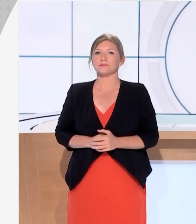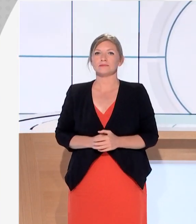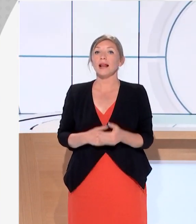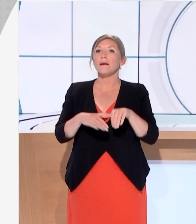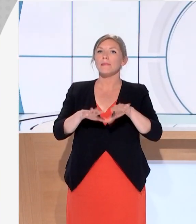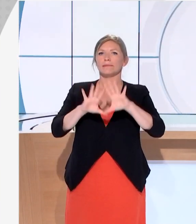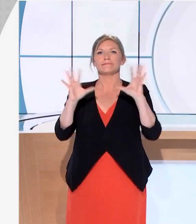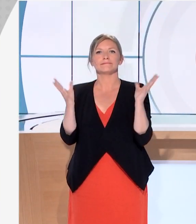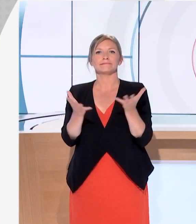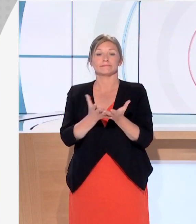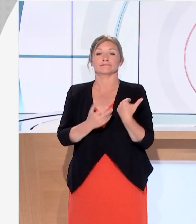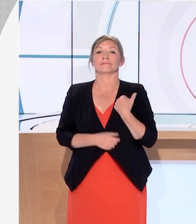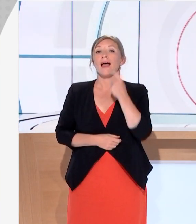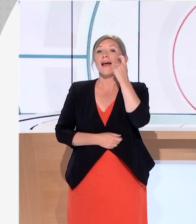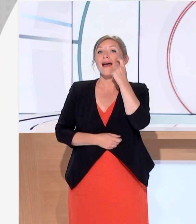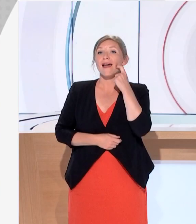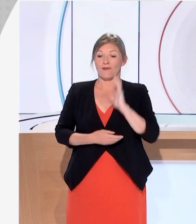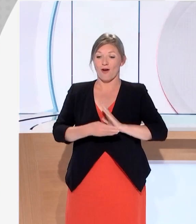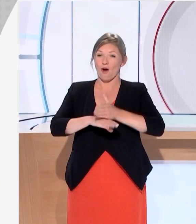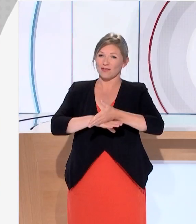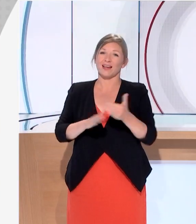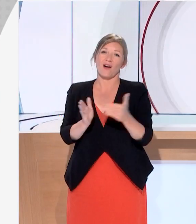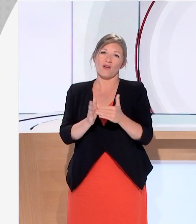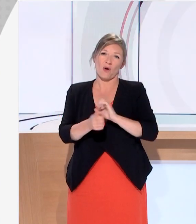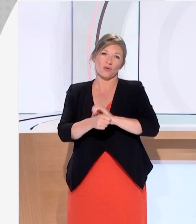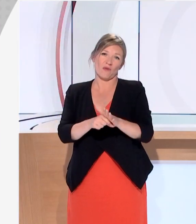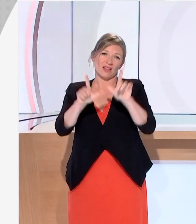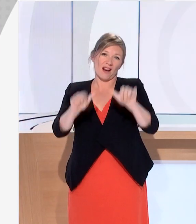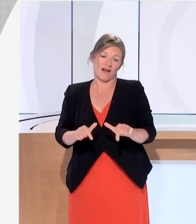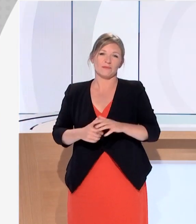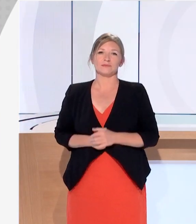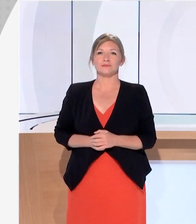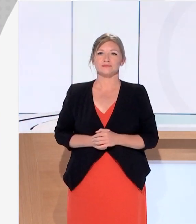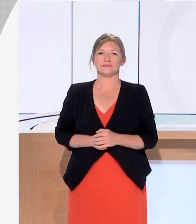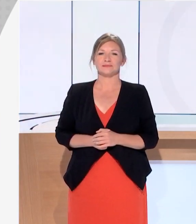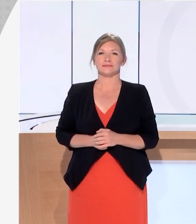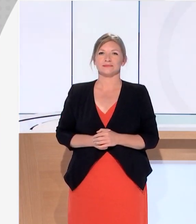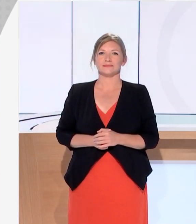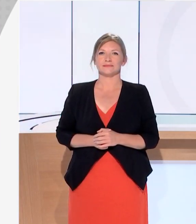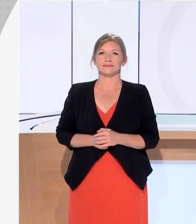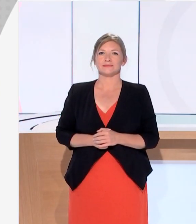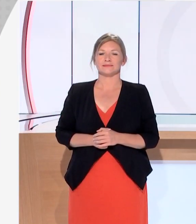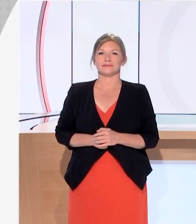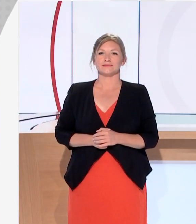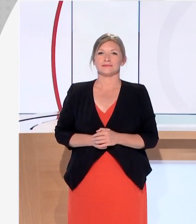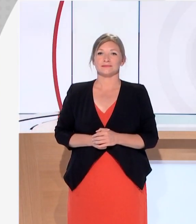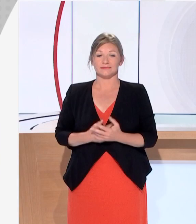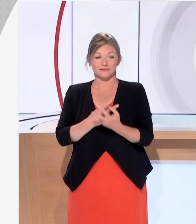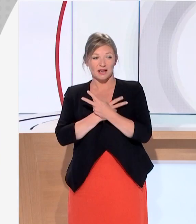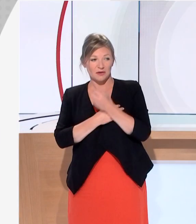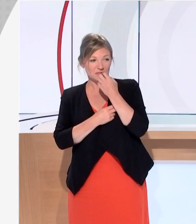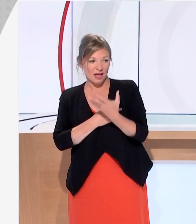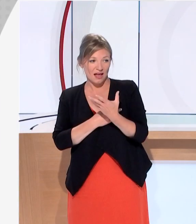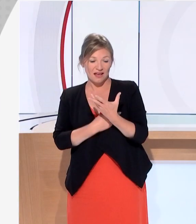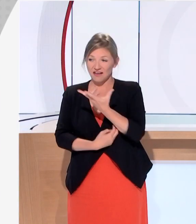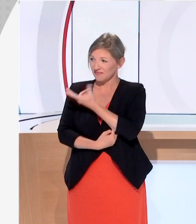pour l'ensemble des élèves de la région, la rentrée se fait à nouveau sous le signe du Covid. Ça va? Les vacances étaient bonnes? T'es